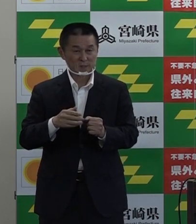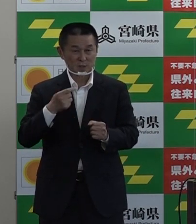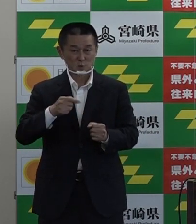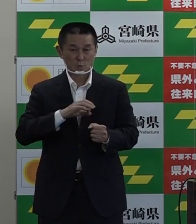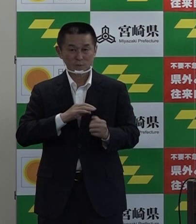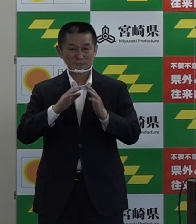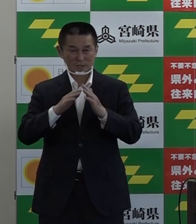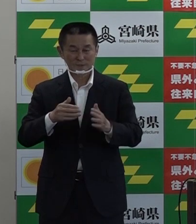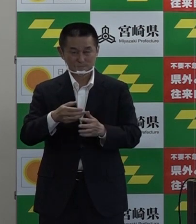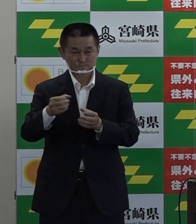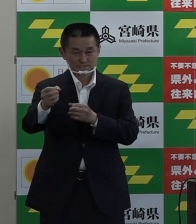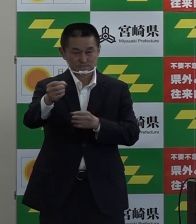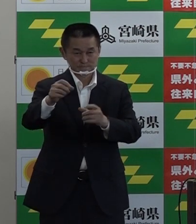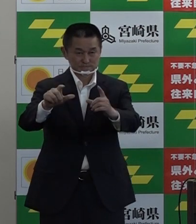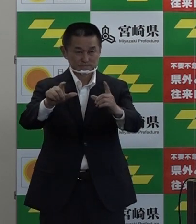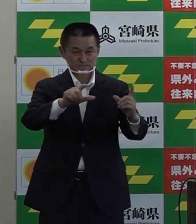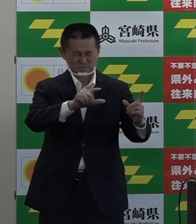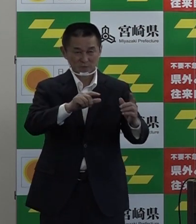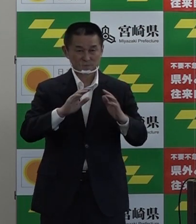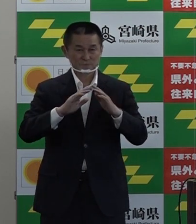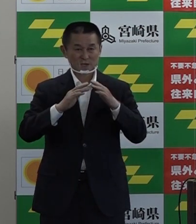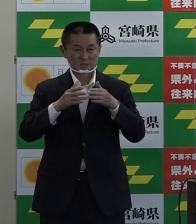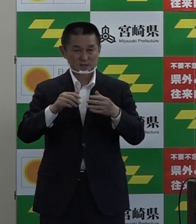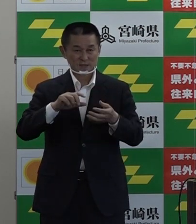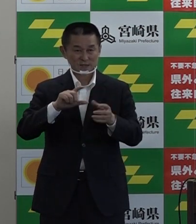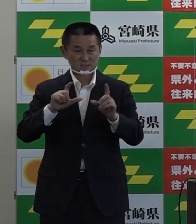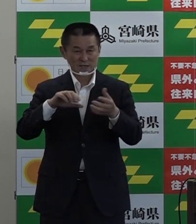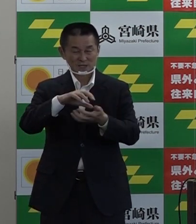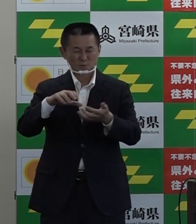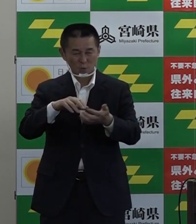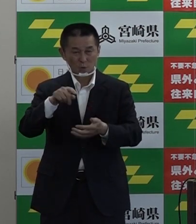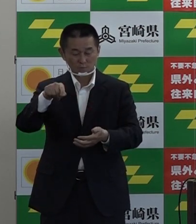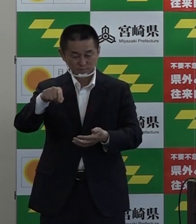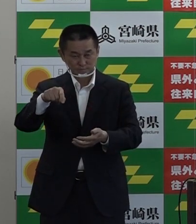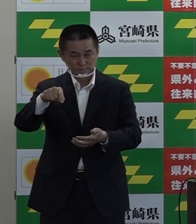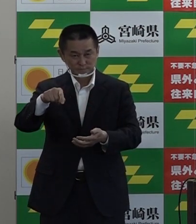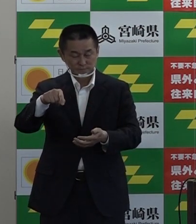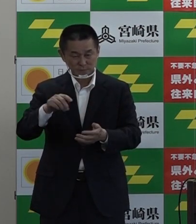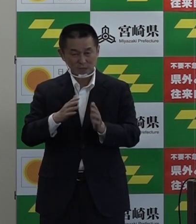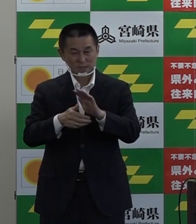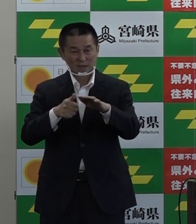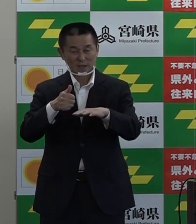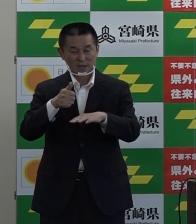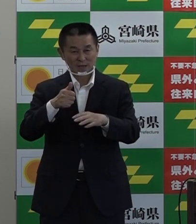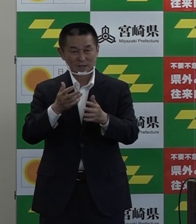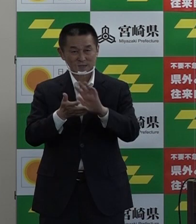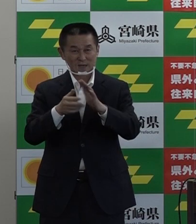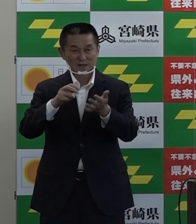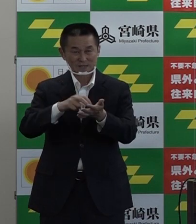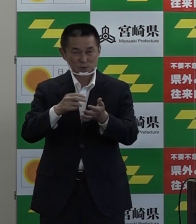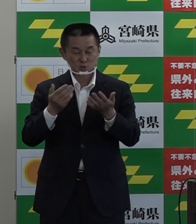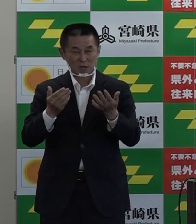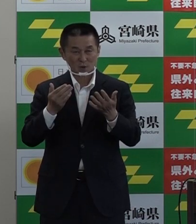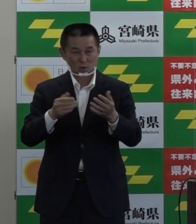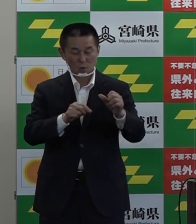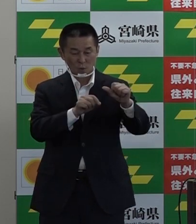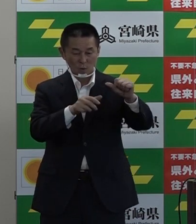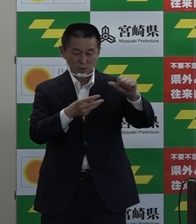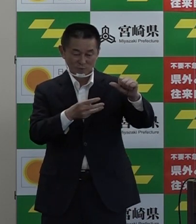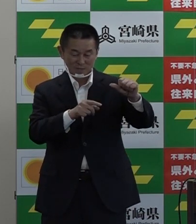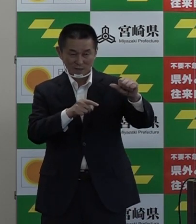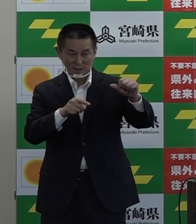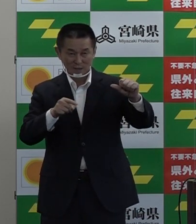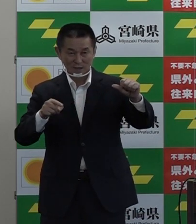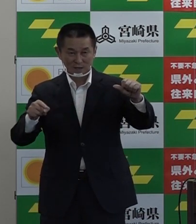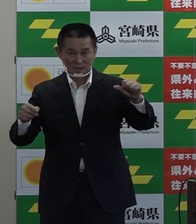はい、 教育委員会です。宮崎東村方県域のですね、県立学校につきましては5月3日からです